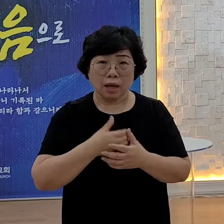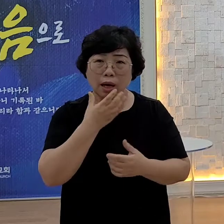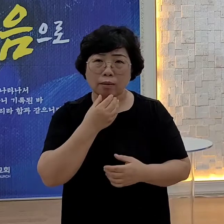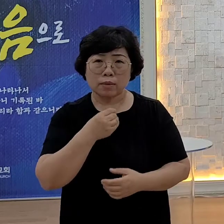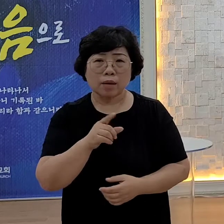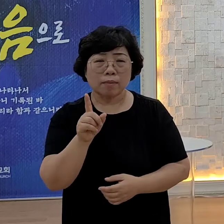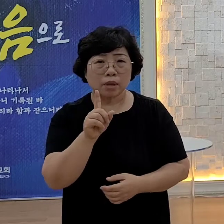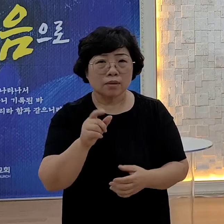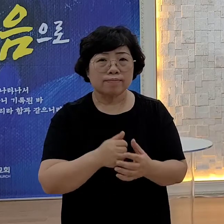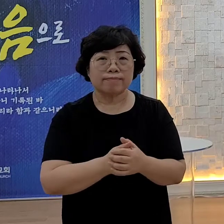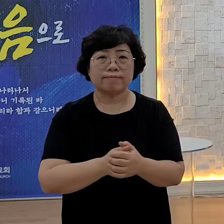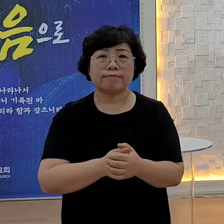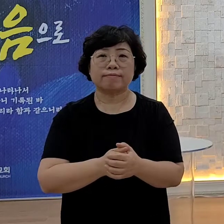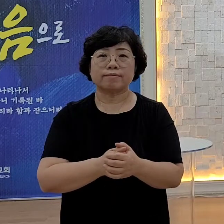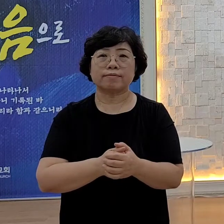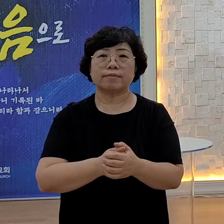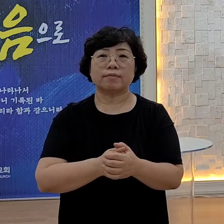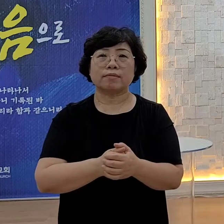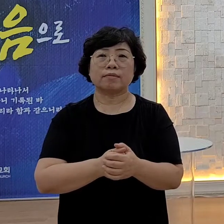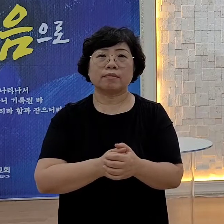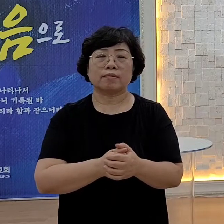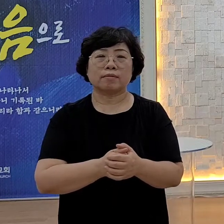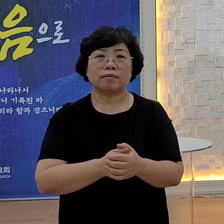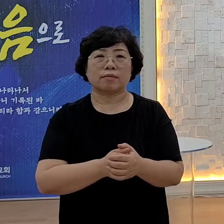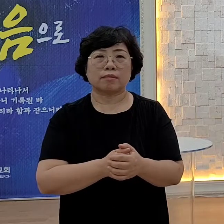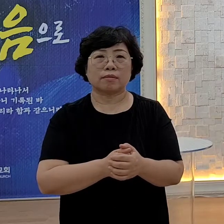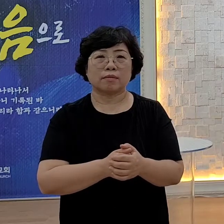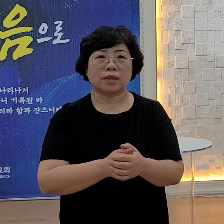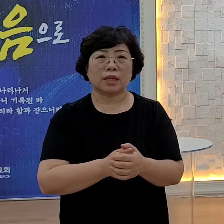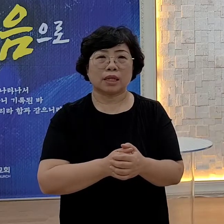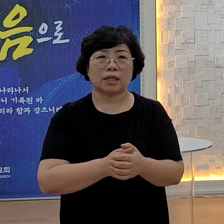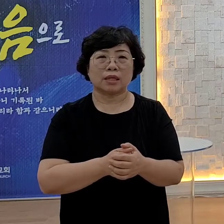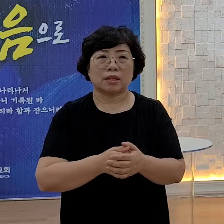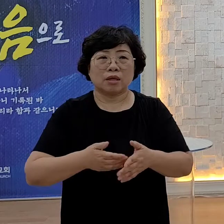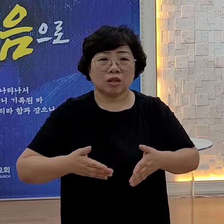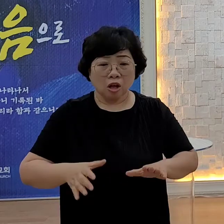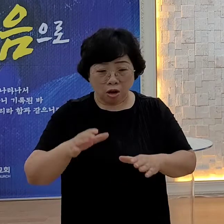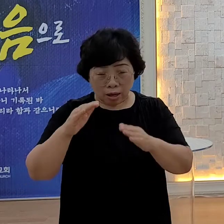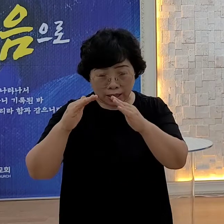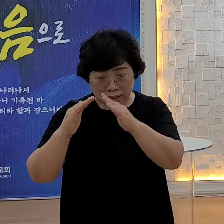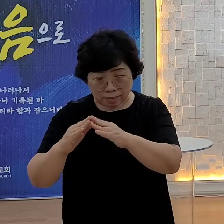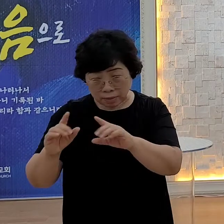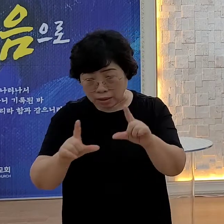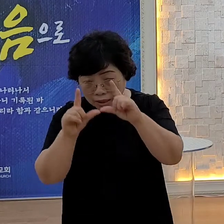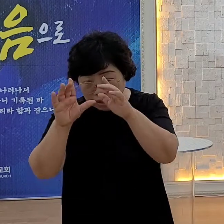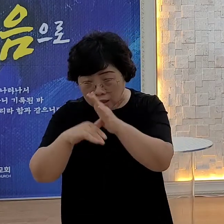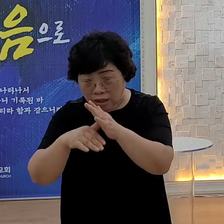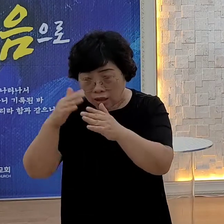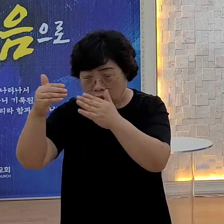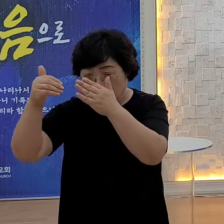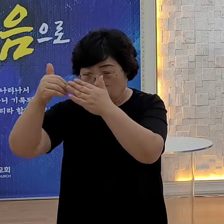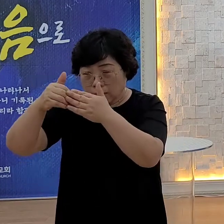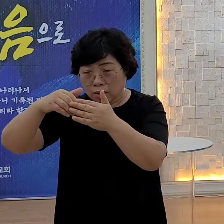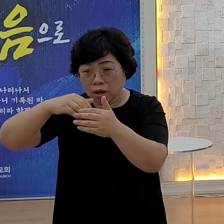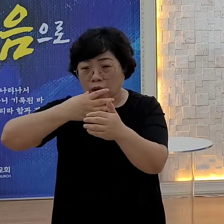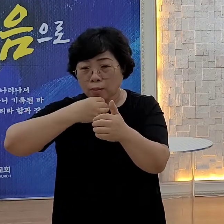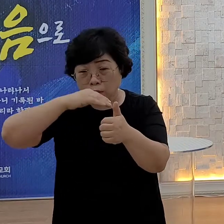아브라함이 자기 본토 친척 고향집에 있을 때에 하나님께서 그를